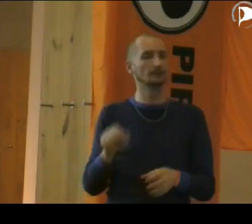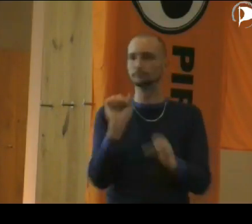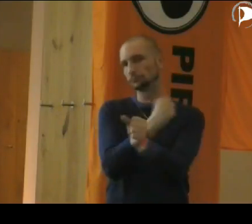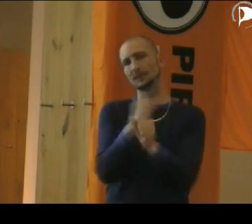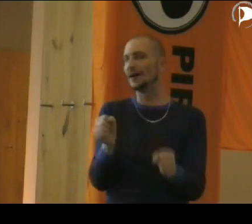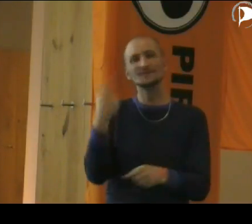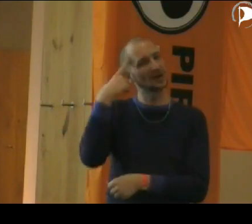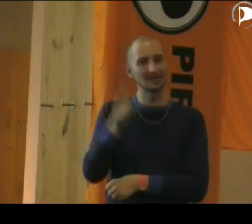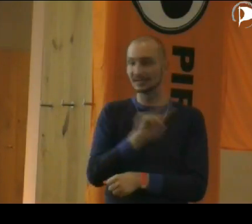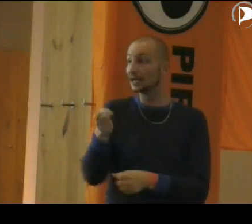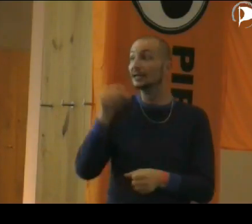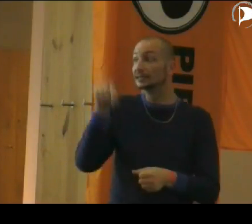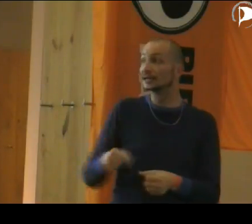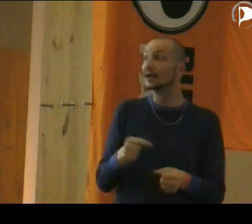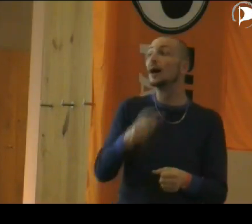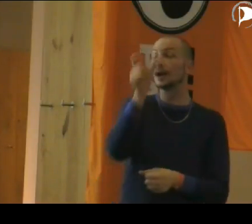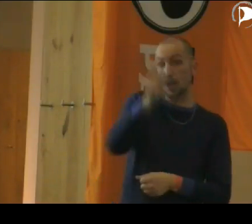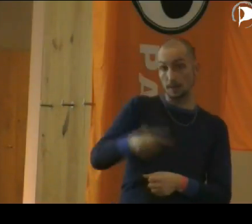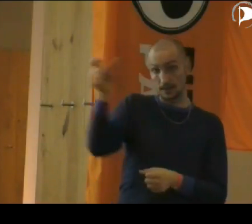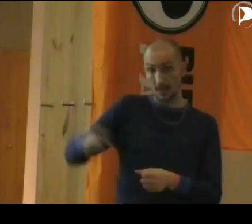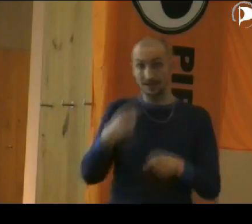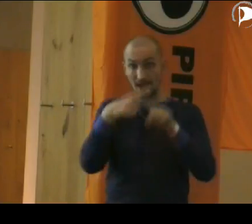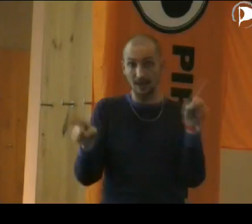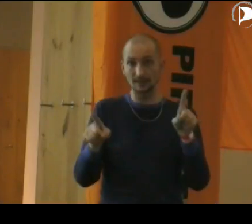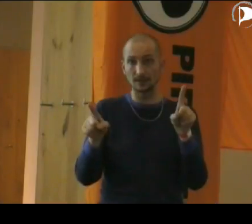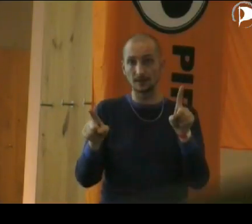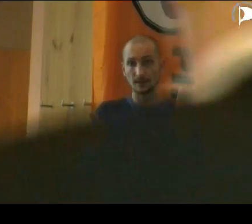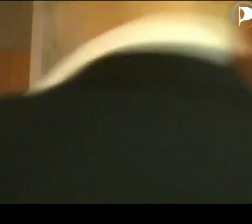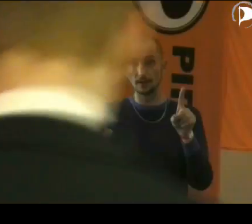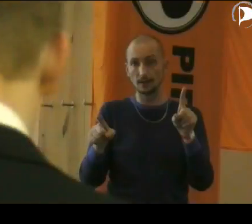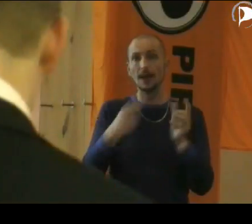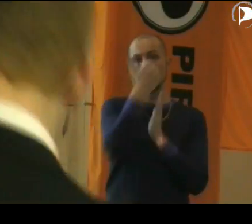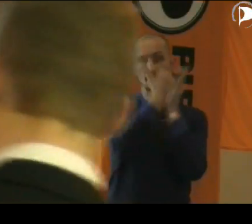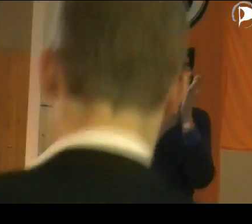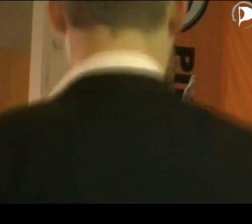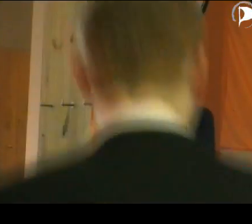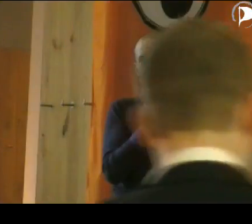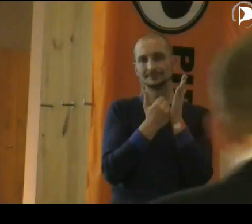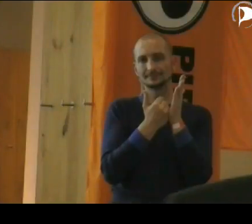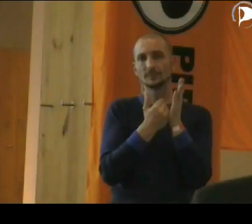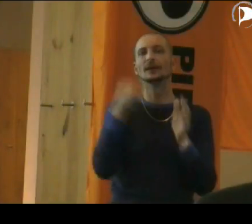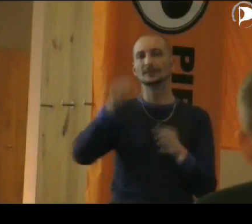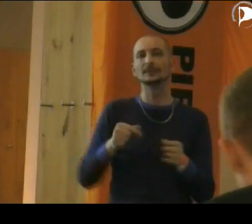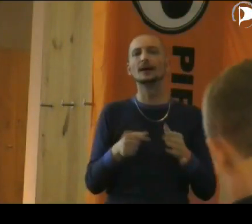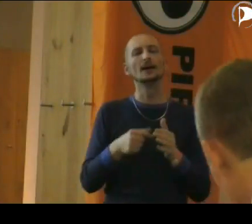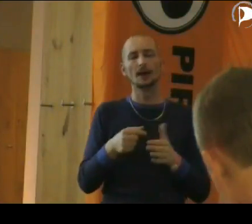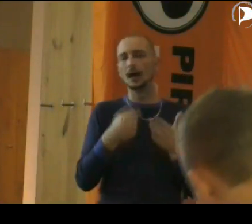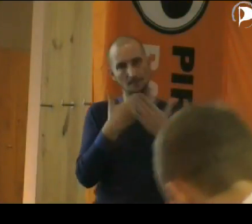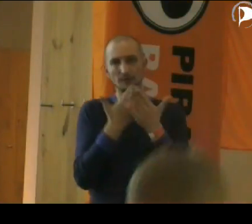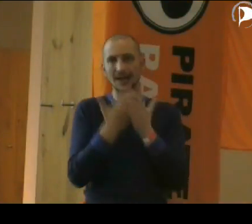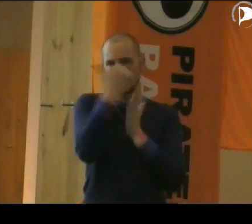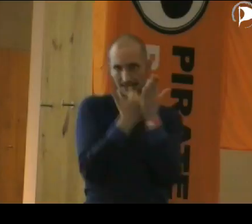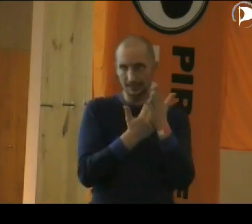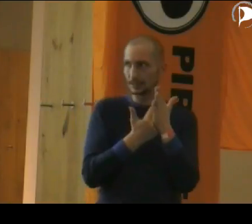eventuell aber selbst für einen kandidaten auf andere mindestens mit weltklasse sport ist unser möglichstes bei den großen städten wie freiburg karlsruhe